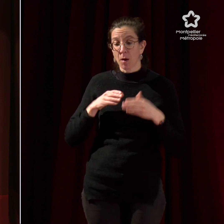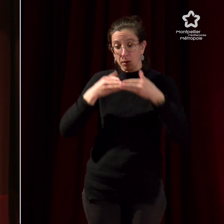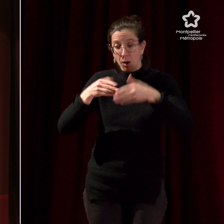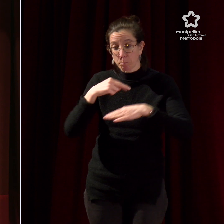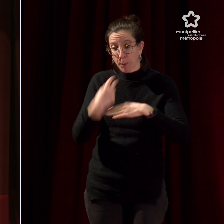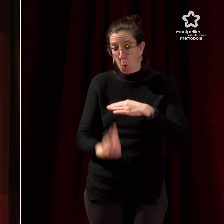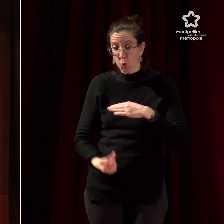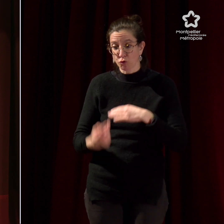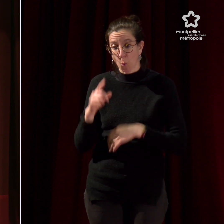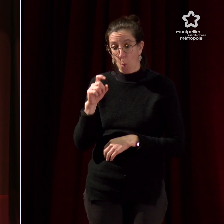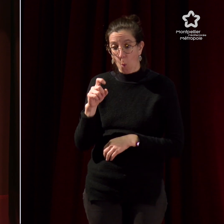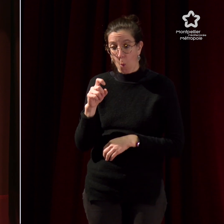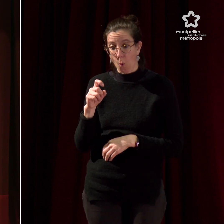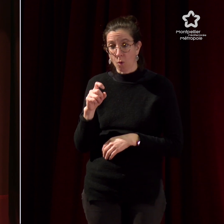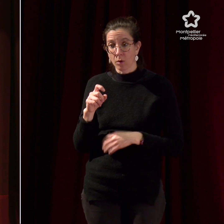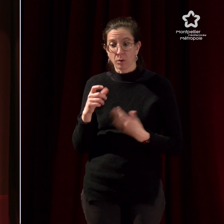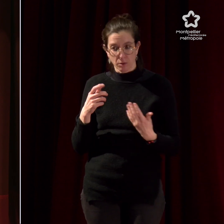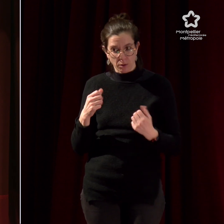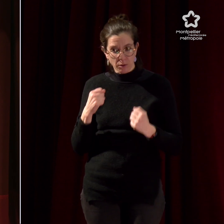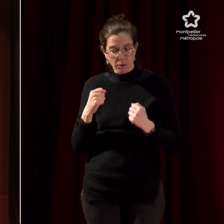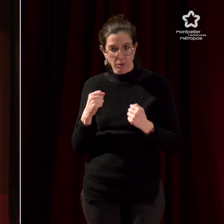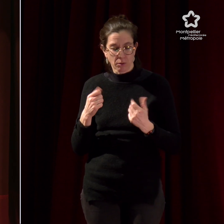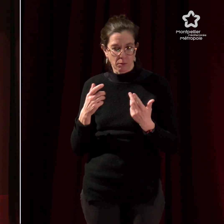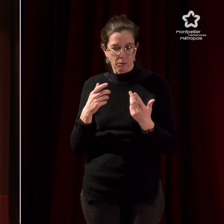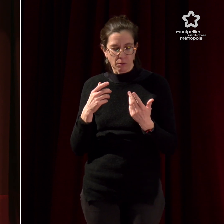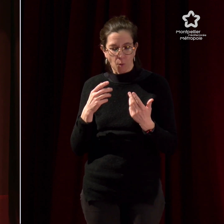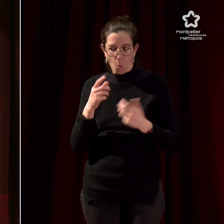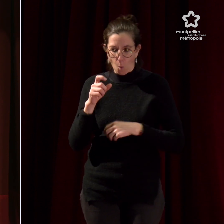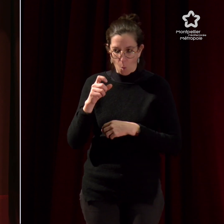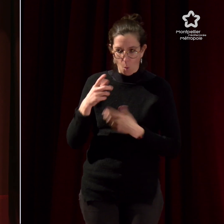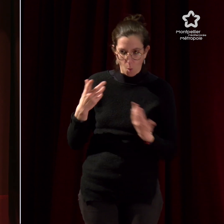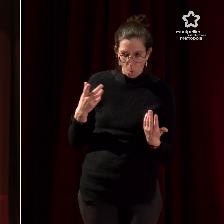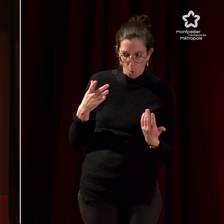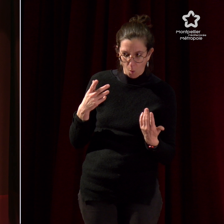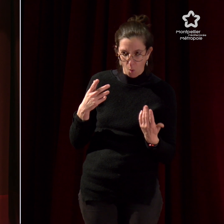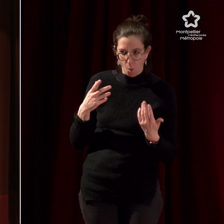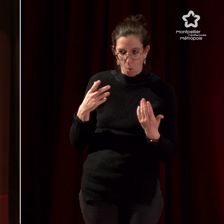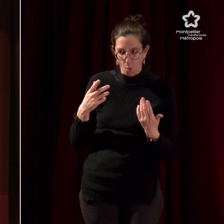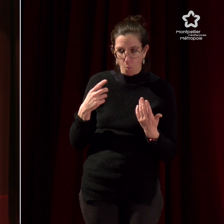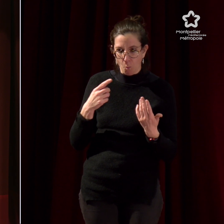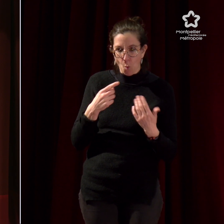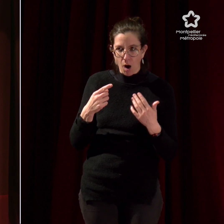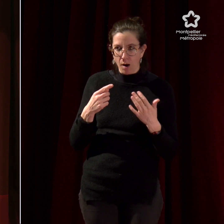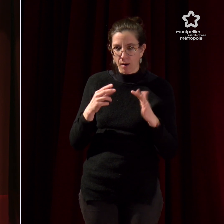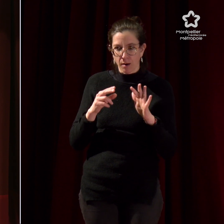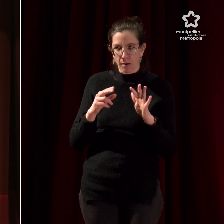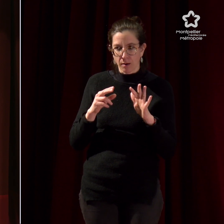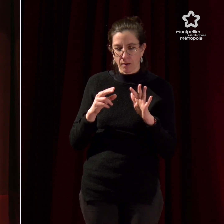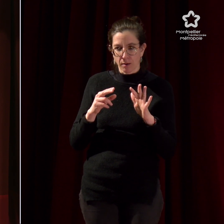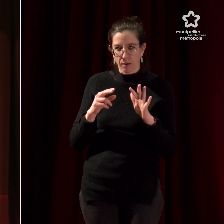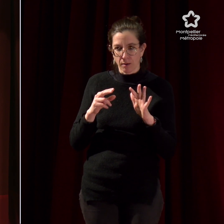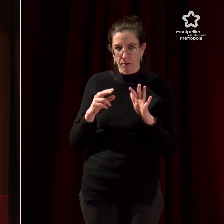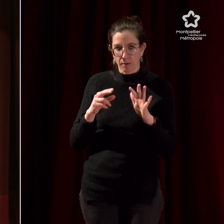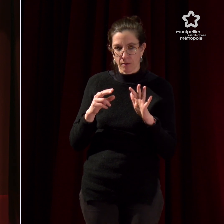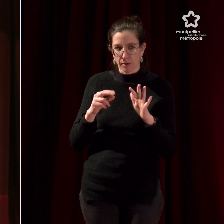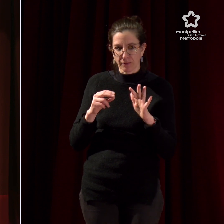étaient extrêmement résistants au froid. Et donc, on se demandait si ils étaient effectivement,